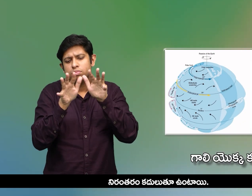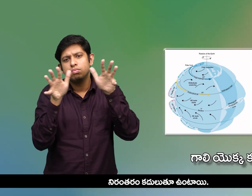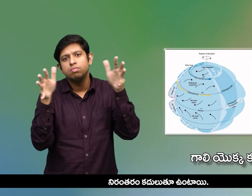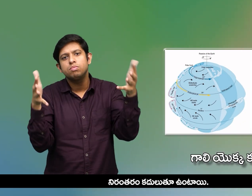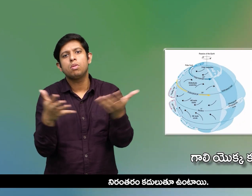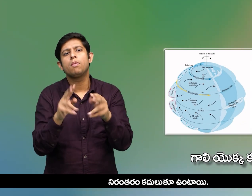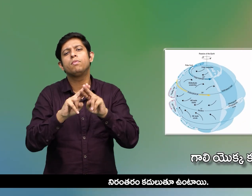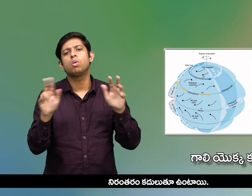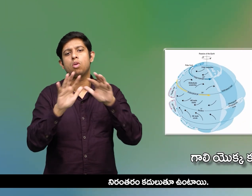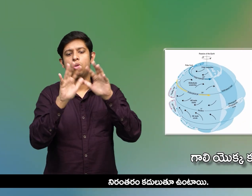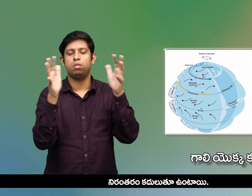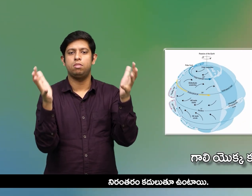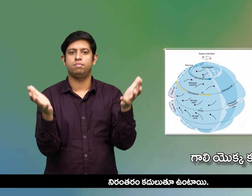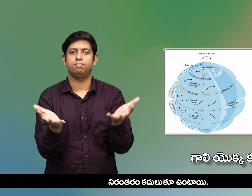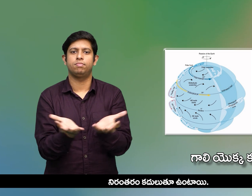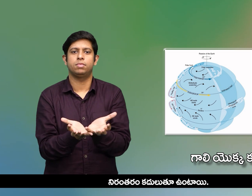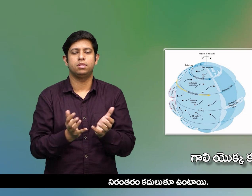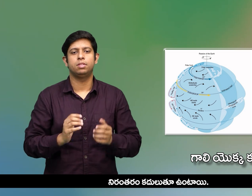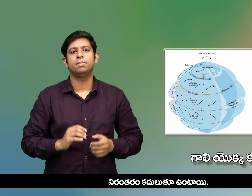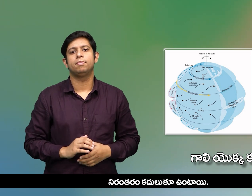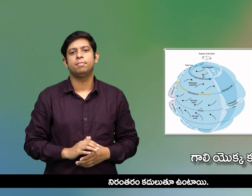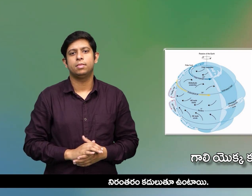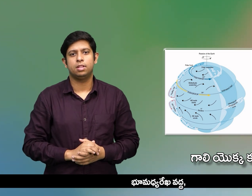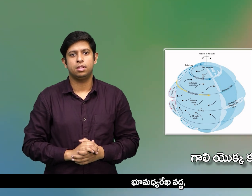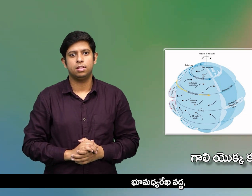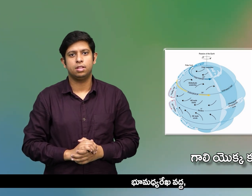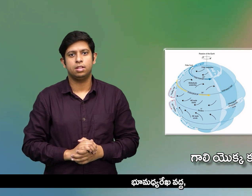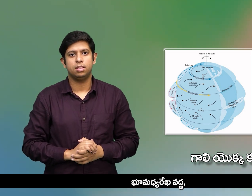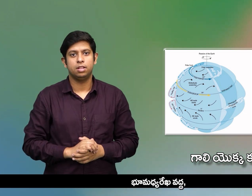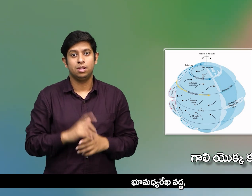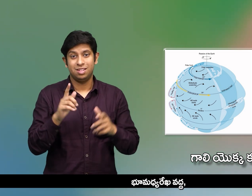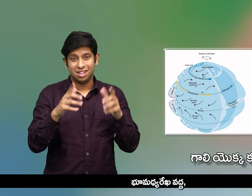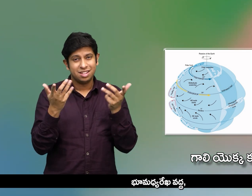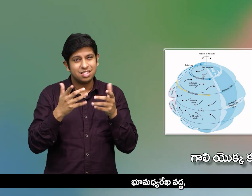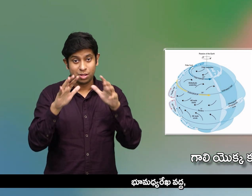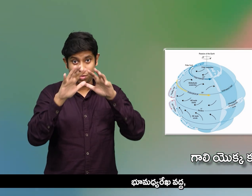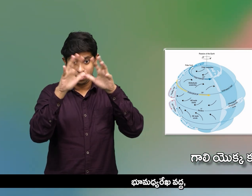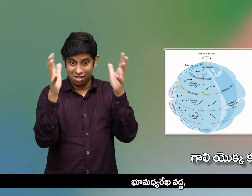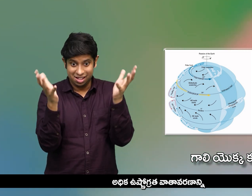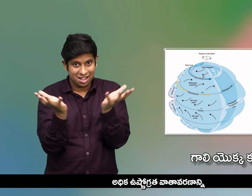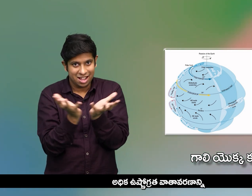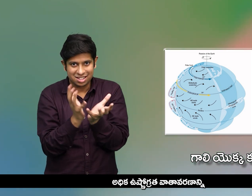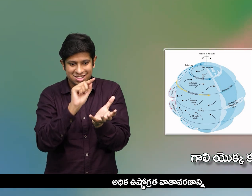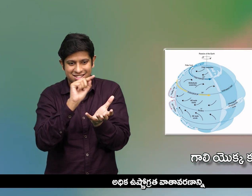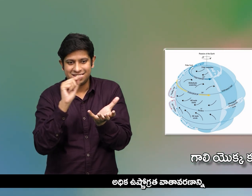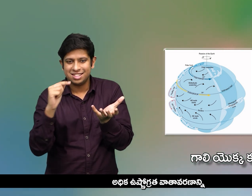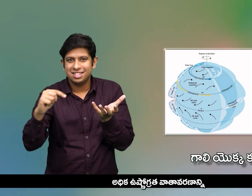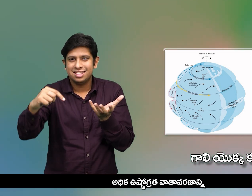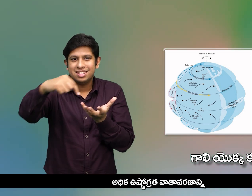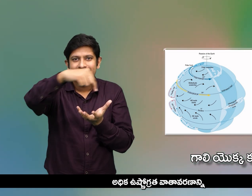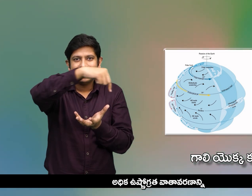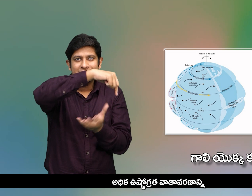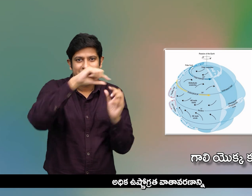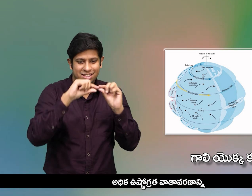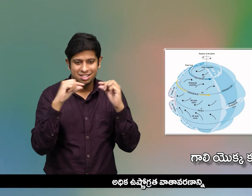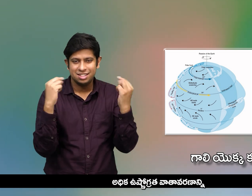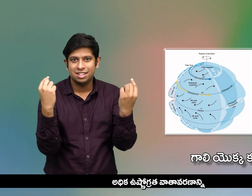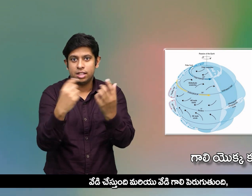నిరంతరం కదులుతూ ఉంటాయి. భూమధ్యరేఖ వద్ద అధిక ఉష్ణోగ్రత వాతావరణాన్ని